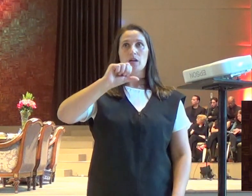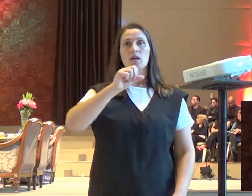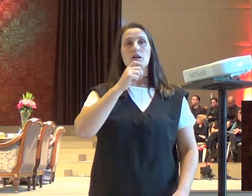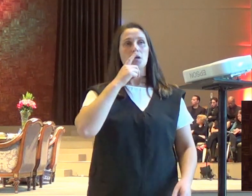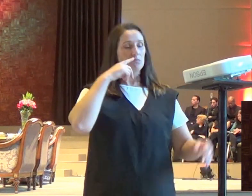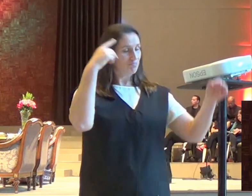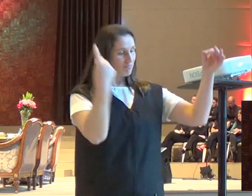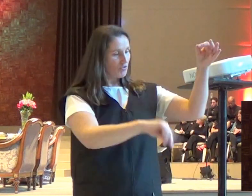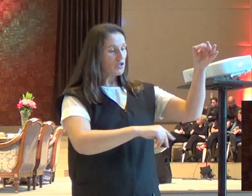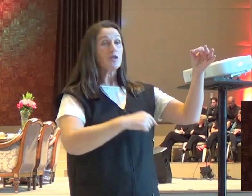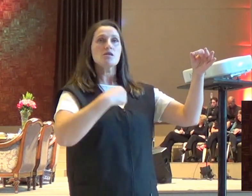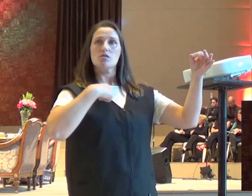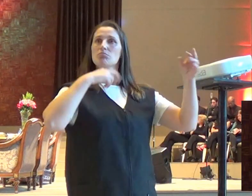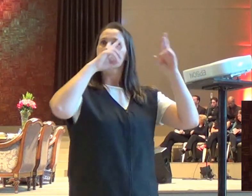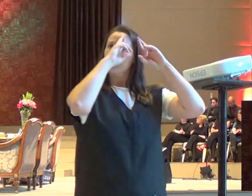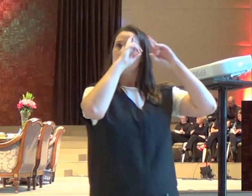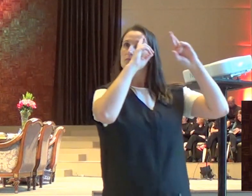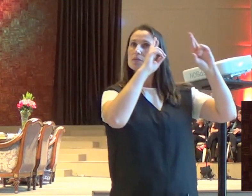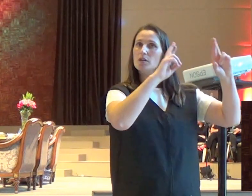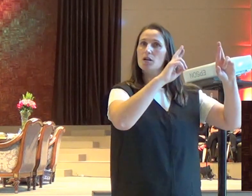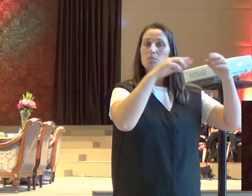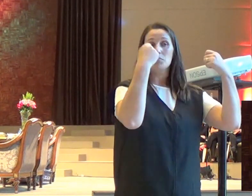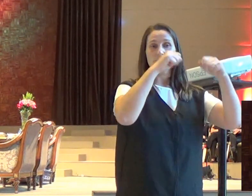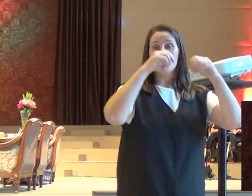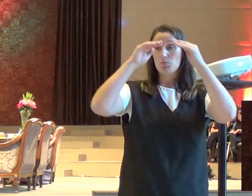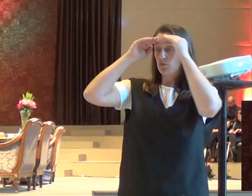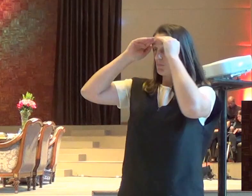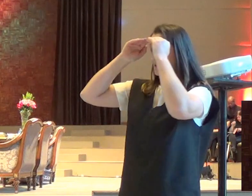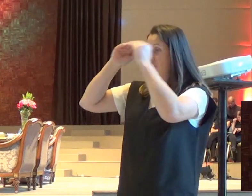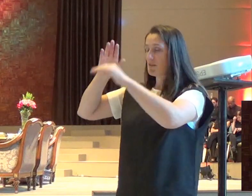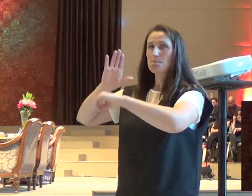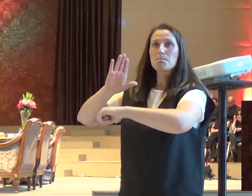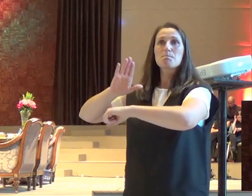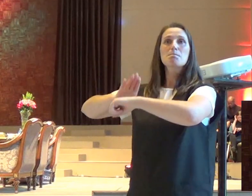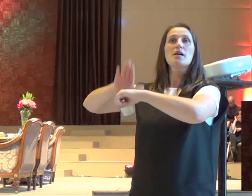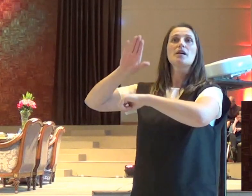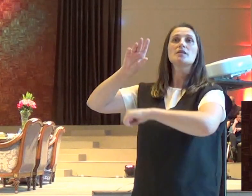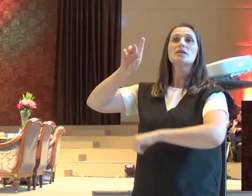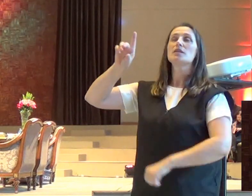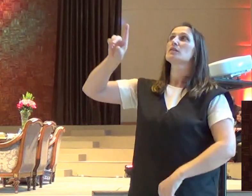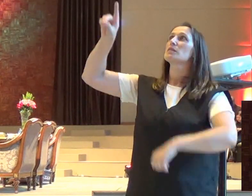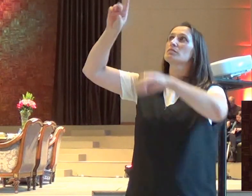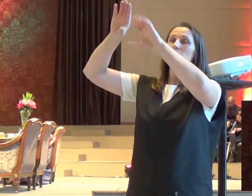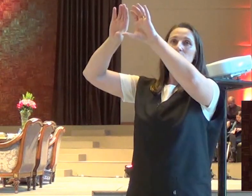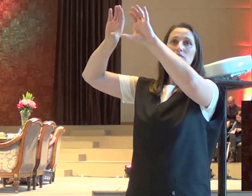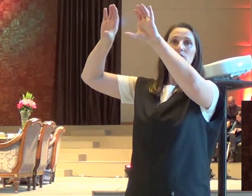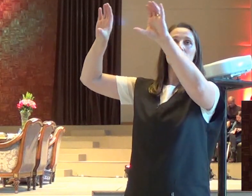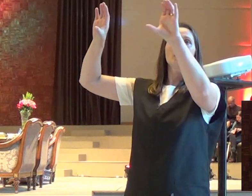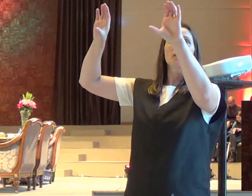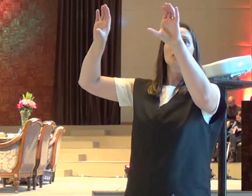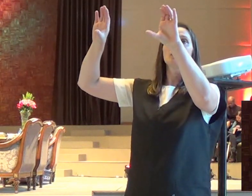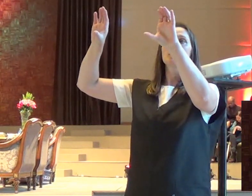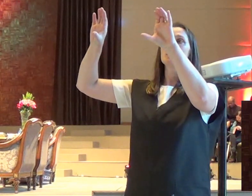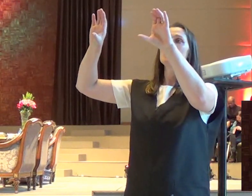e então devemos obedecer muito mais ainda ao nosso pai celestial e assim viveremos